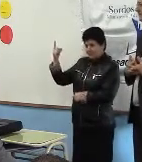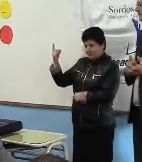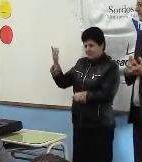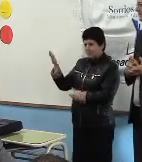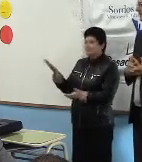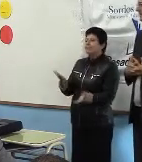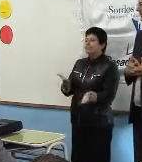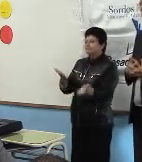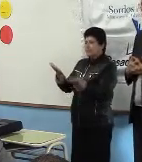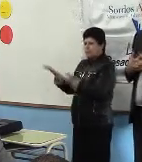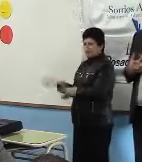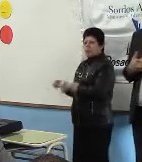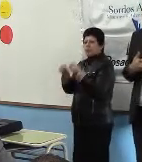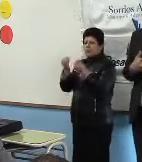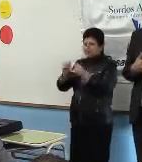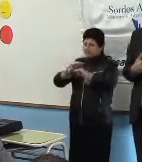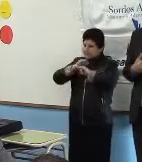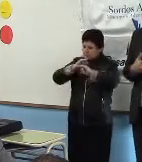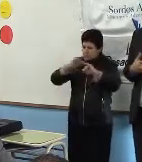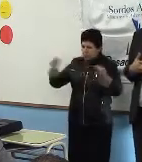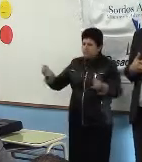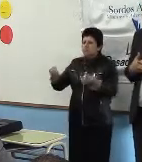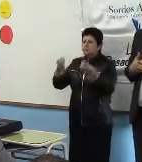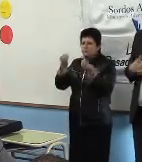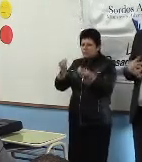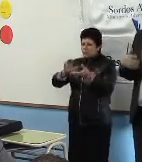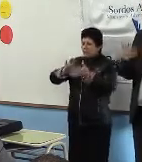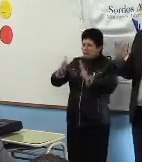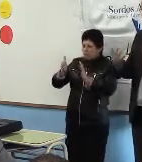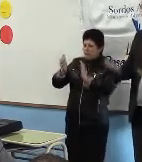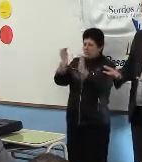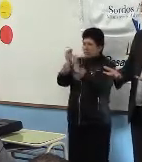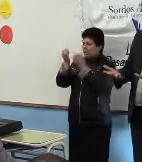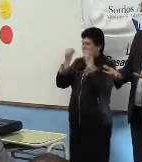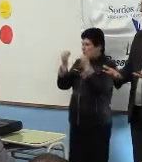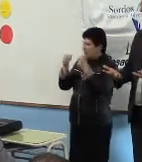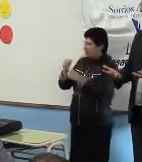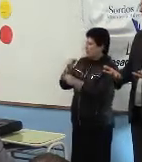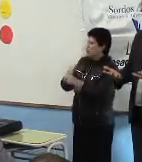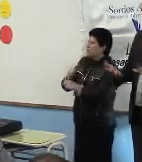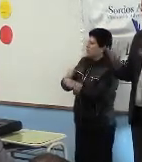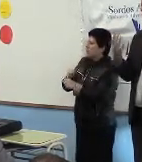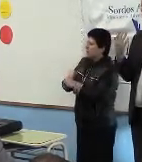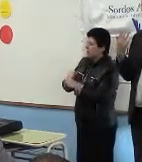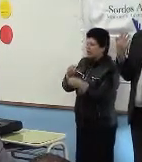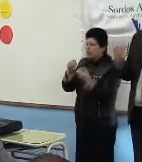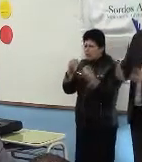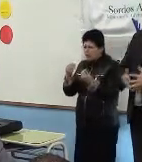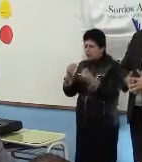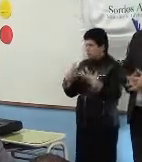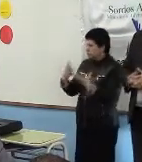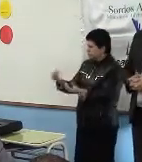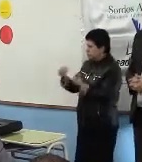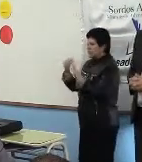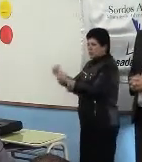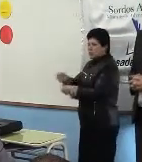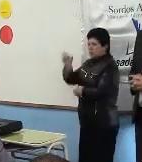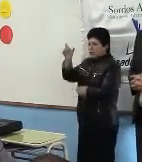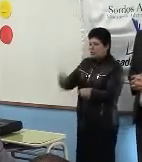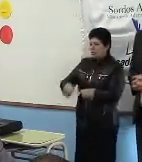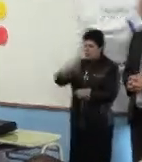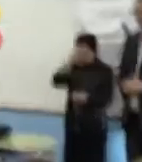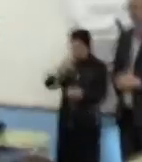cuente qué tengo que hacer como iglesia para acercarnos a un ciego y cómo le podemos contar de Jesús.